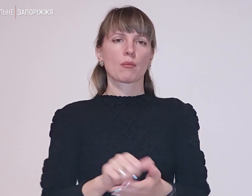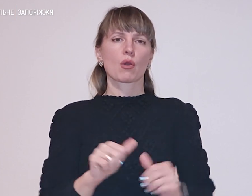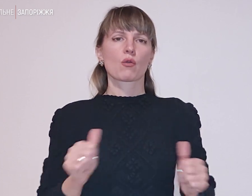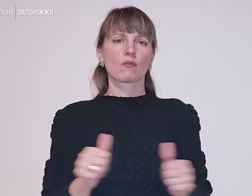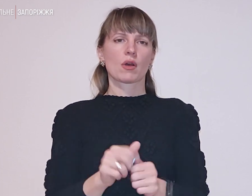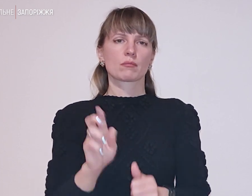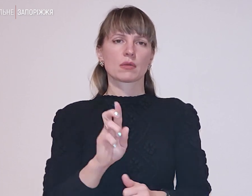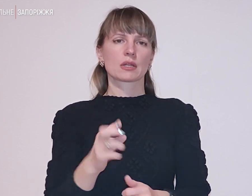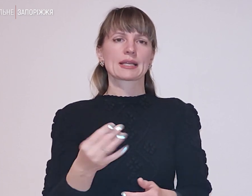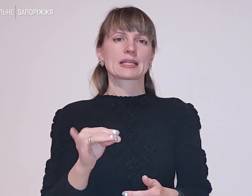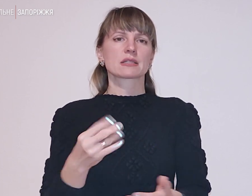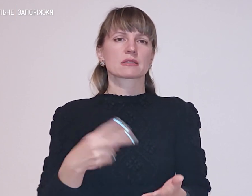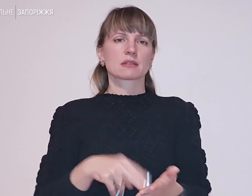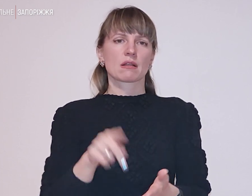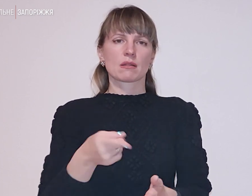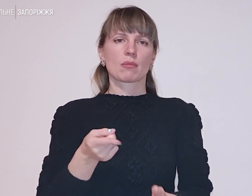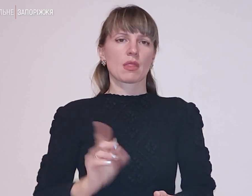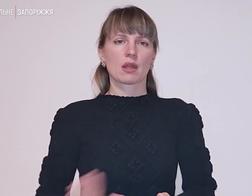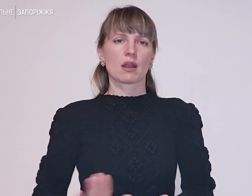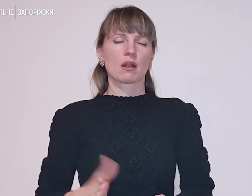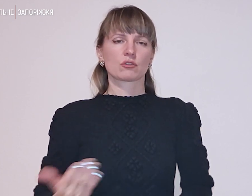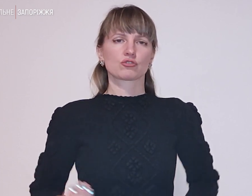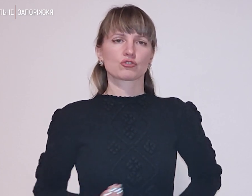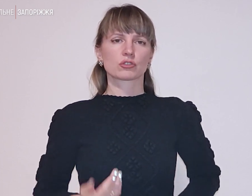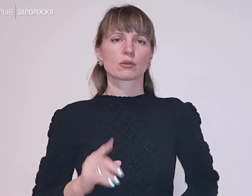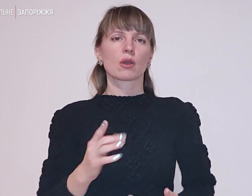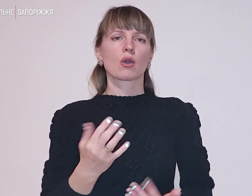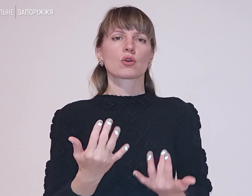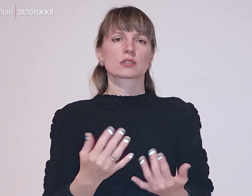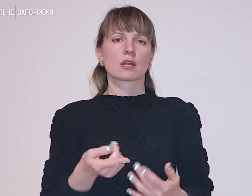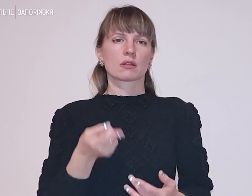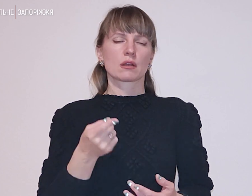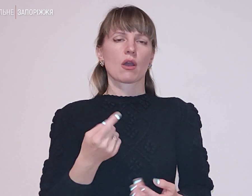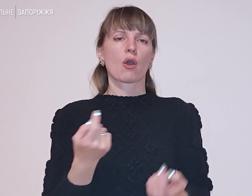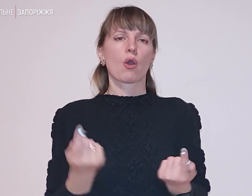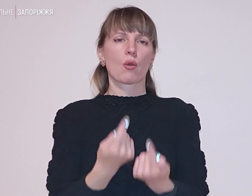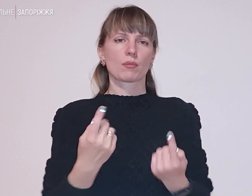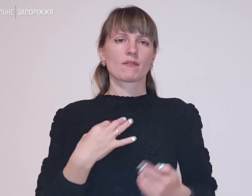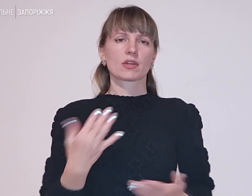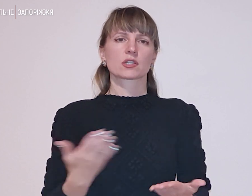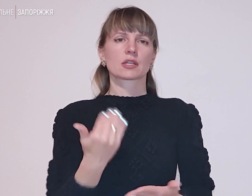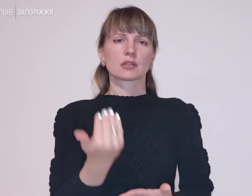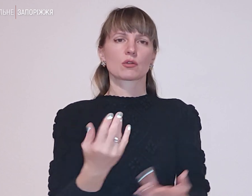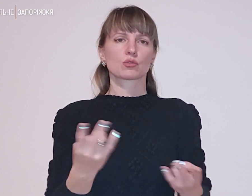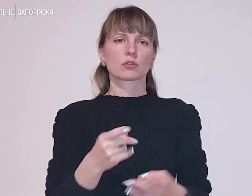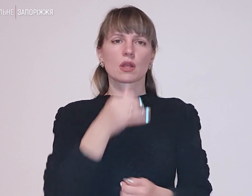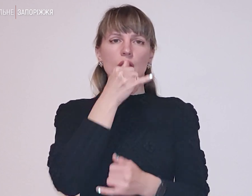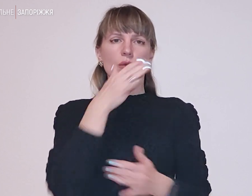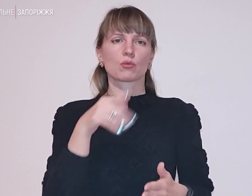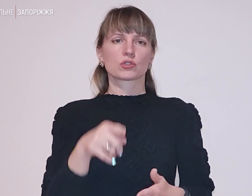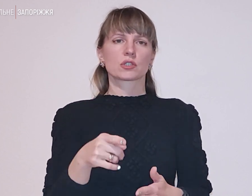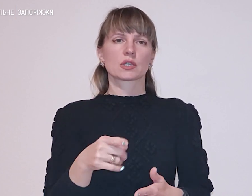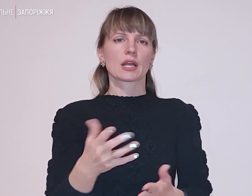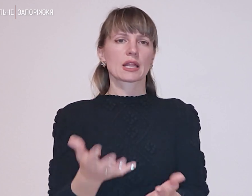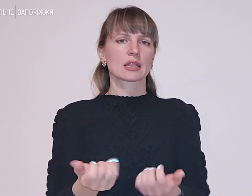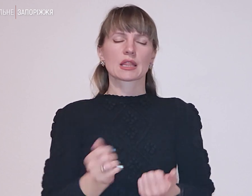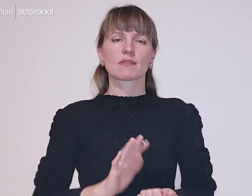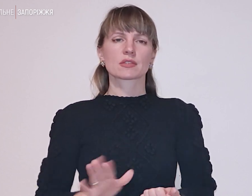просто нереально там знаходитись. Оскільки елементарні речі, які тобі потрібні, ти не можеш їх не дістати, не